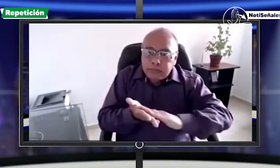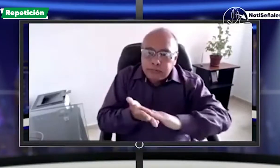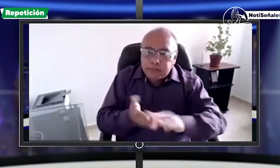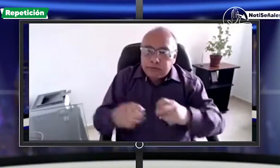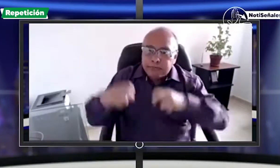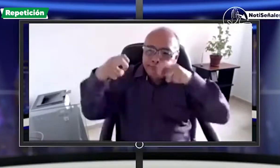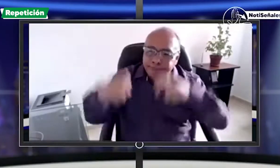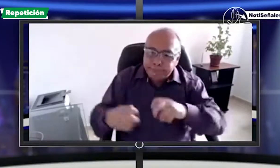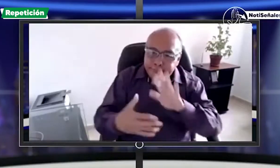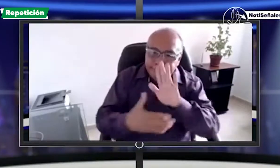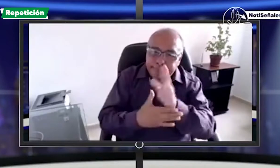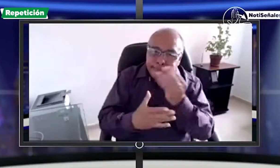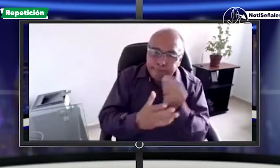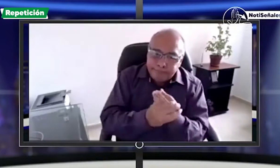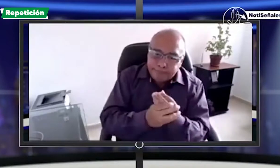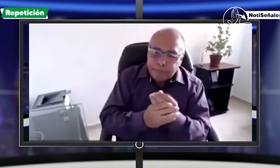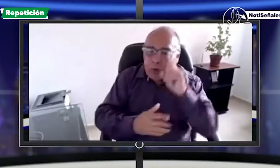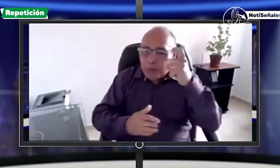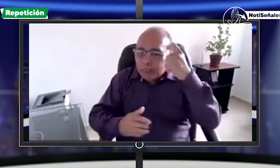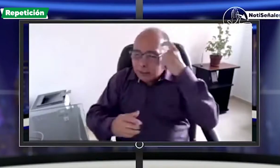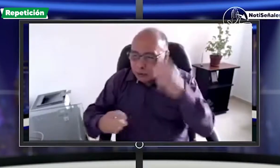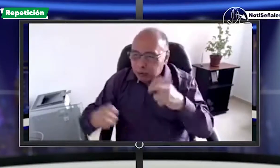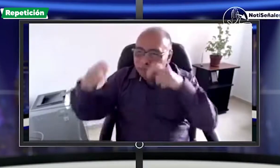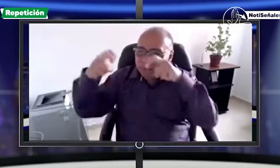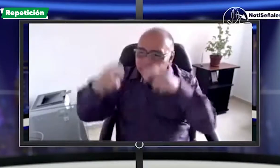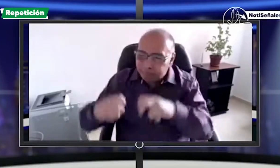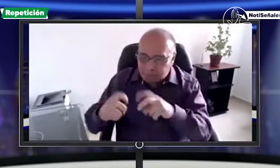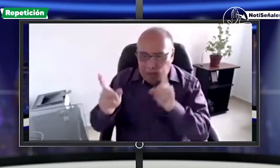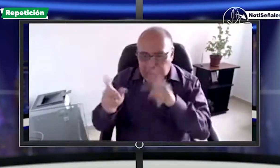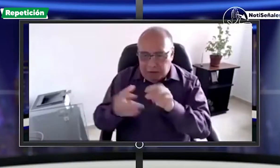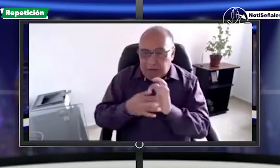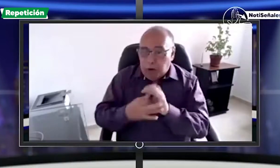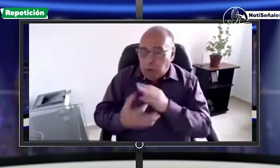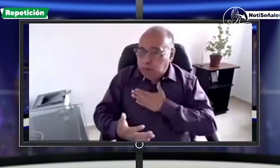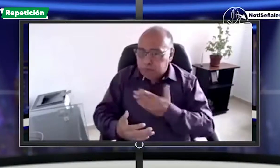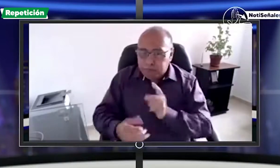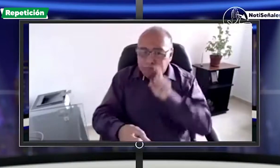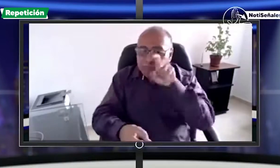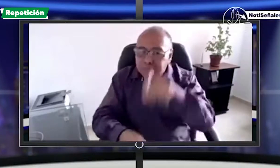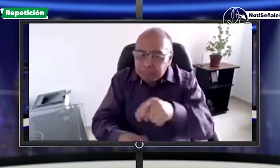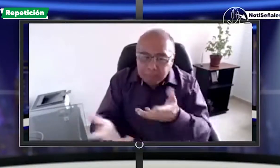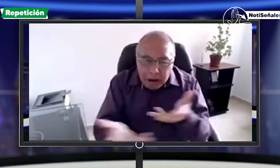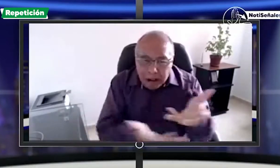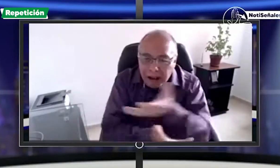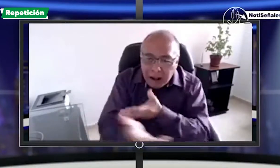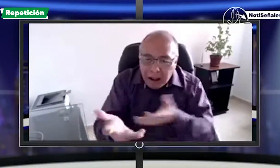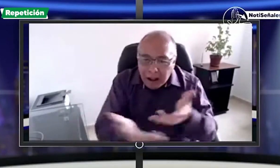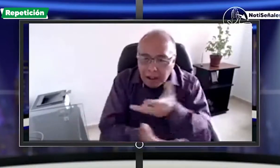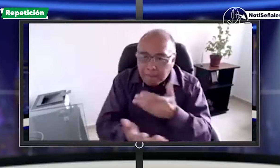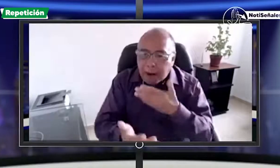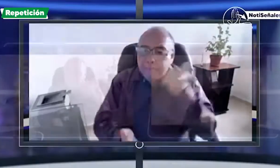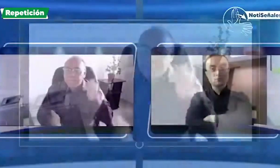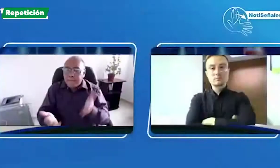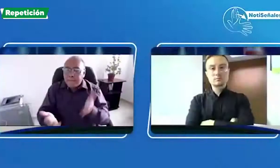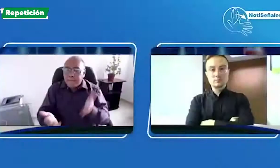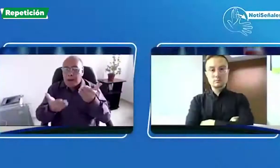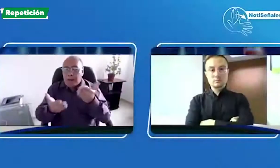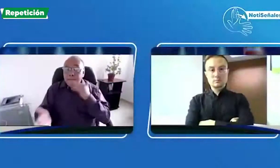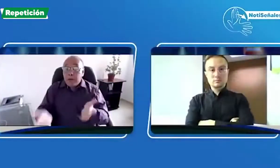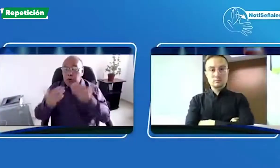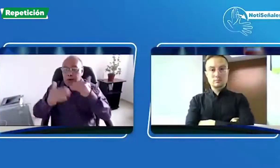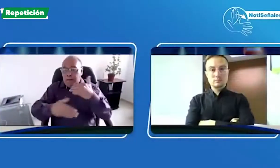comentarios a este respecto y pues como pensarnos esto a futuro desde Azopesor desde Fenascol y desde los otros